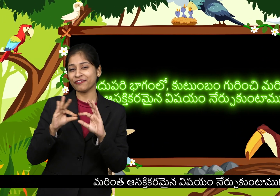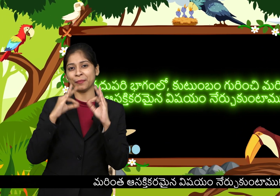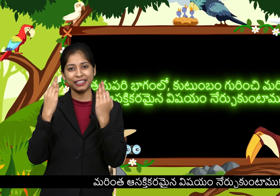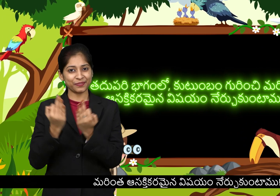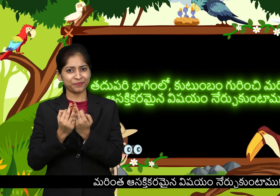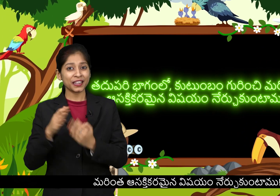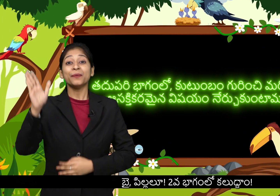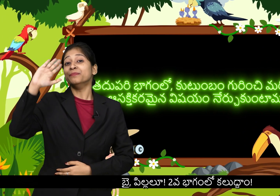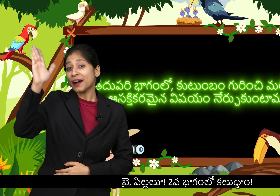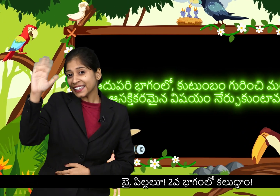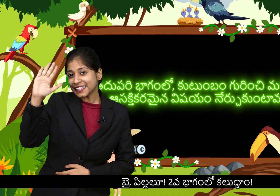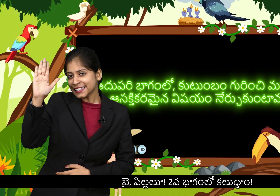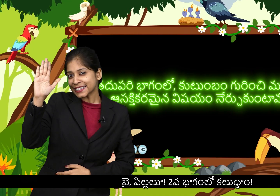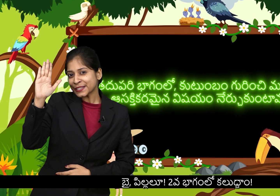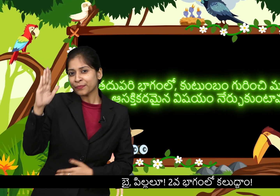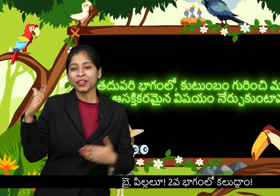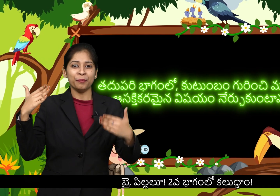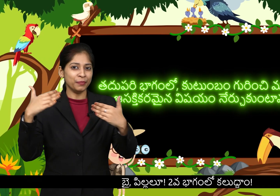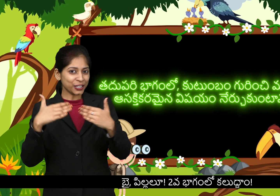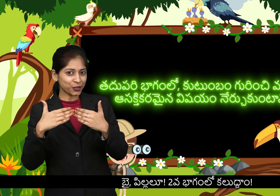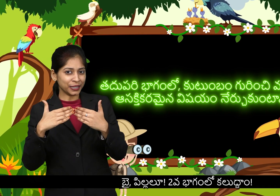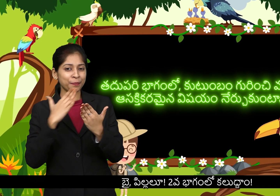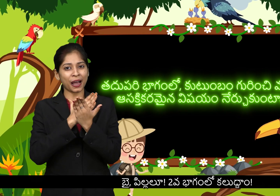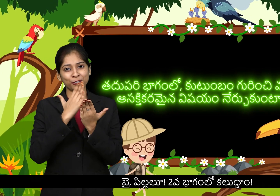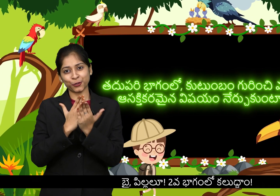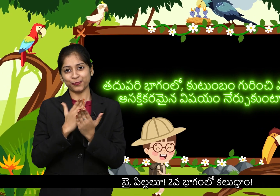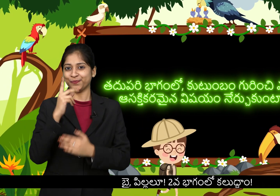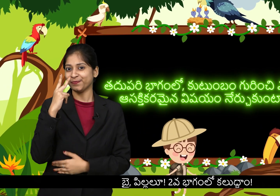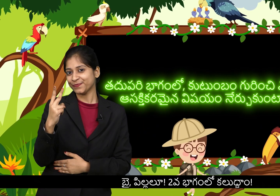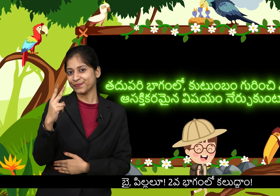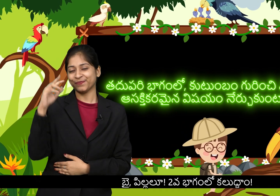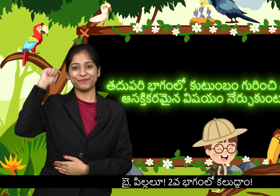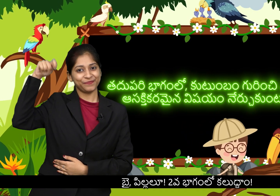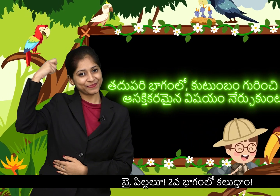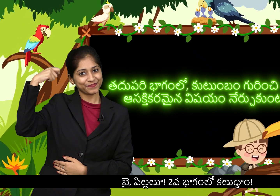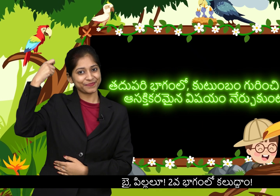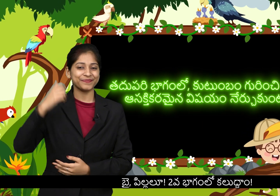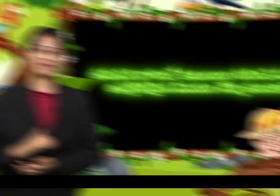నేర్చుకుంటాము. బాయ్ పిల్లలు, 2వ భాగంలో కలుద్దాం.